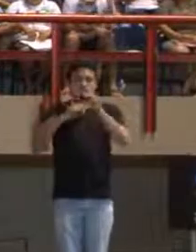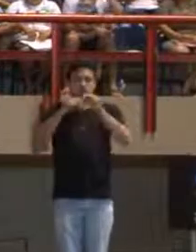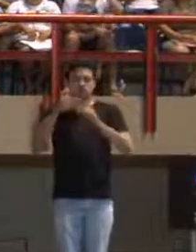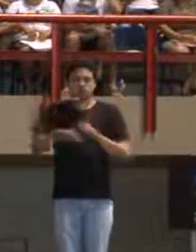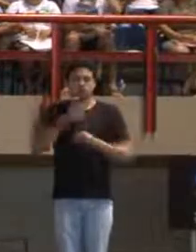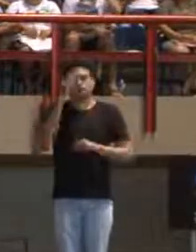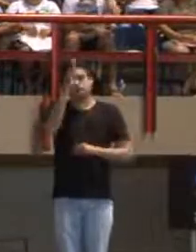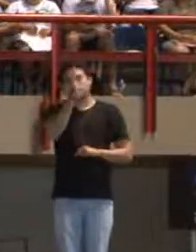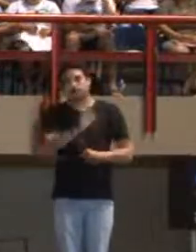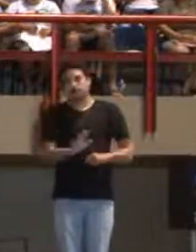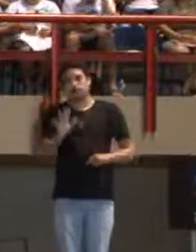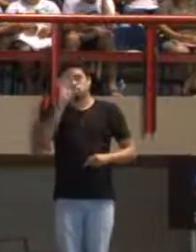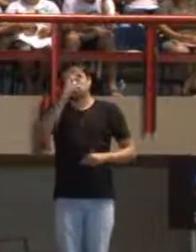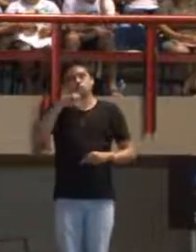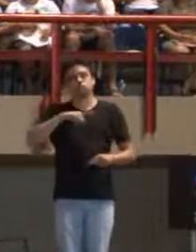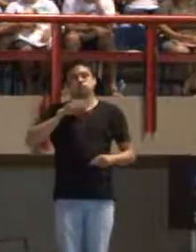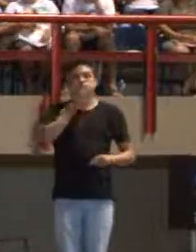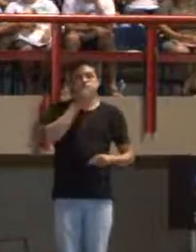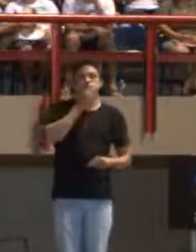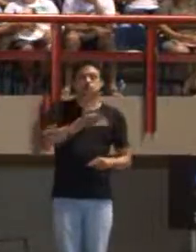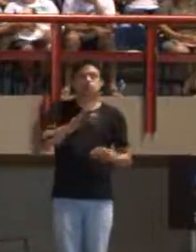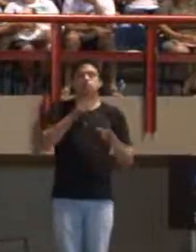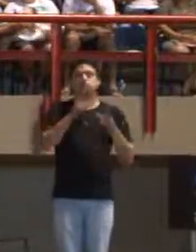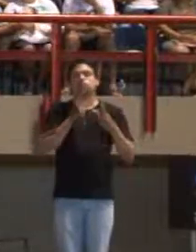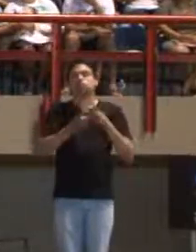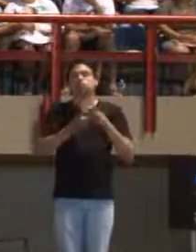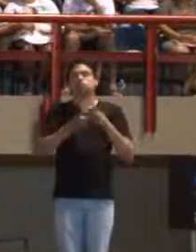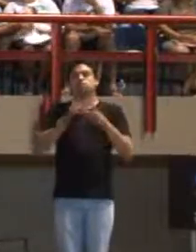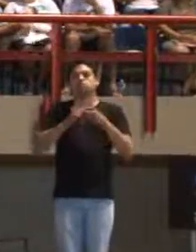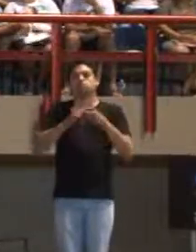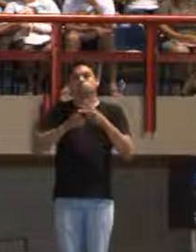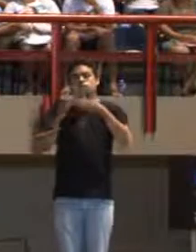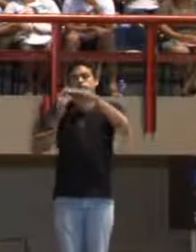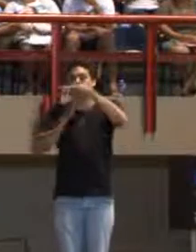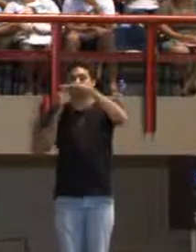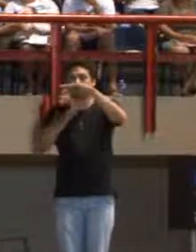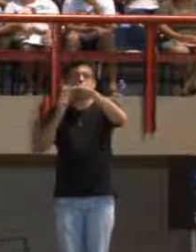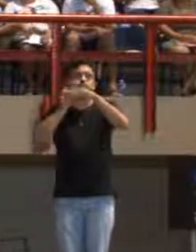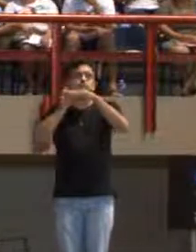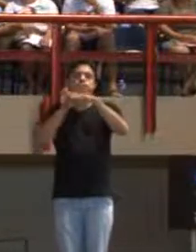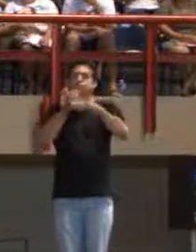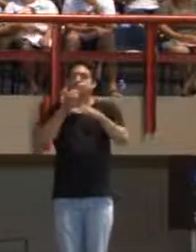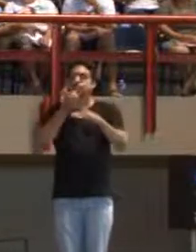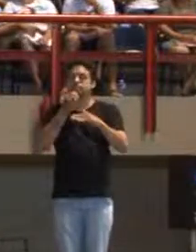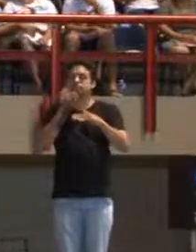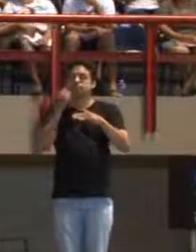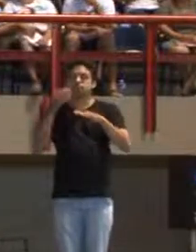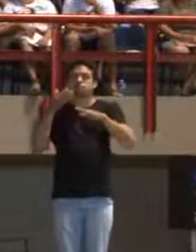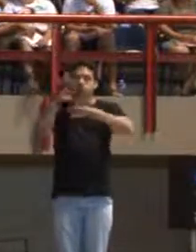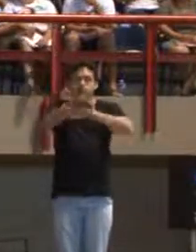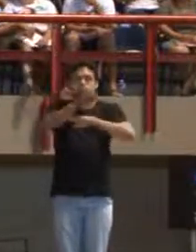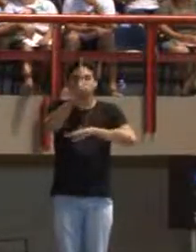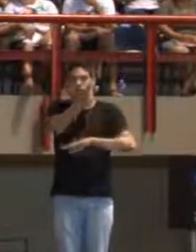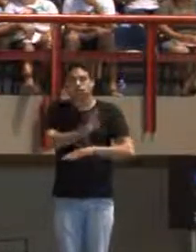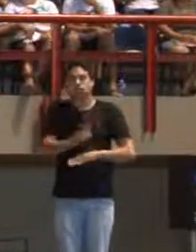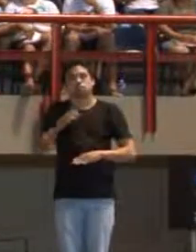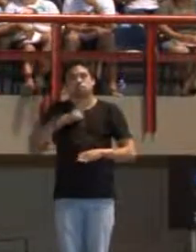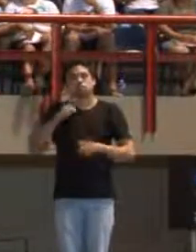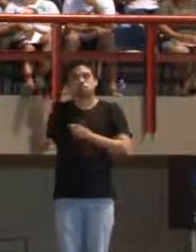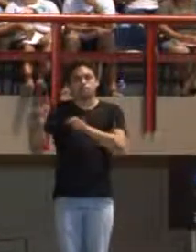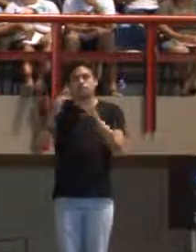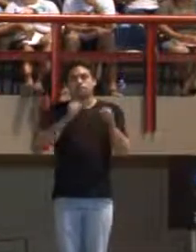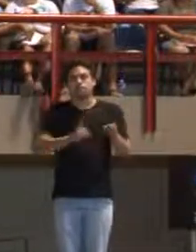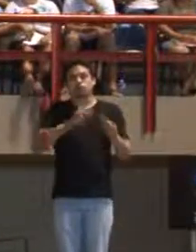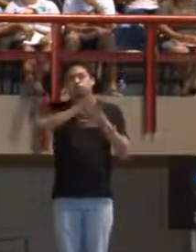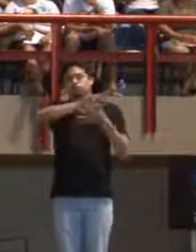do Brasil, né? O que é que o Brasil tinha de bom, por que os empresários americanos deveriam investir no Brasil, porque o Brasil tem muito potencial